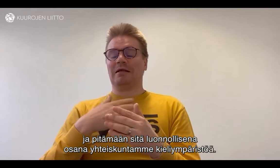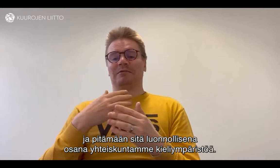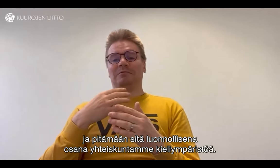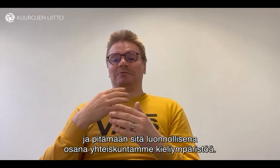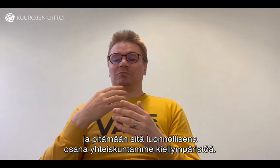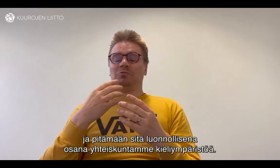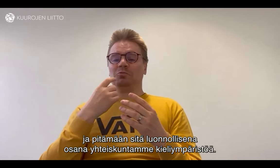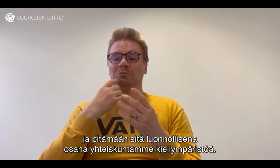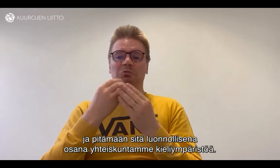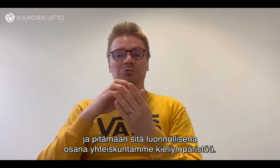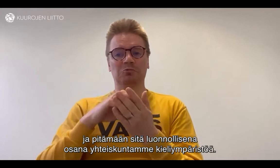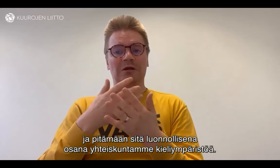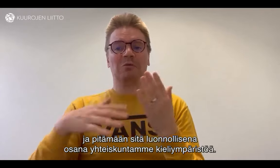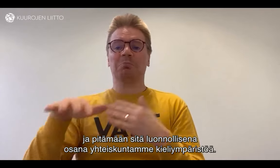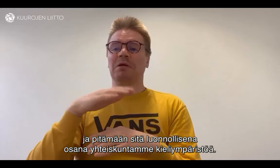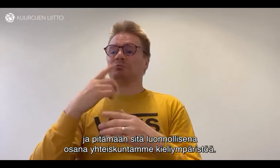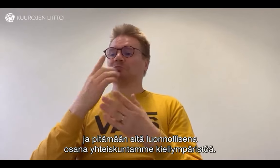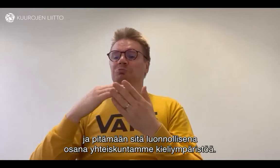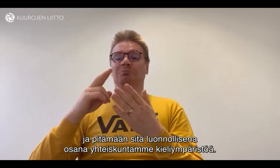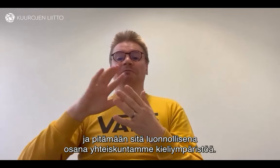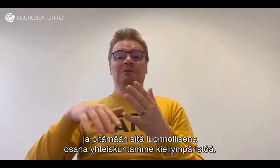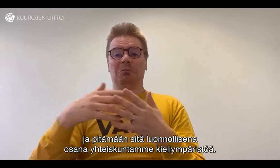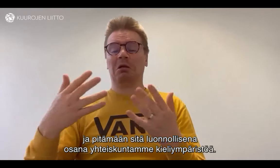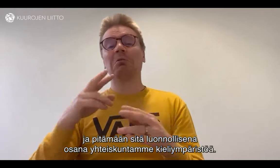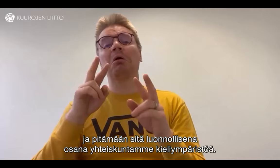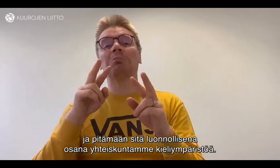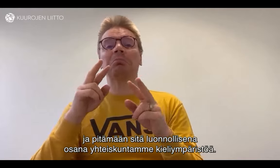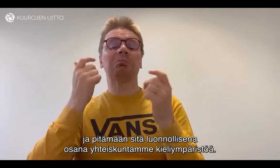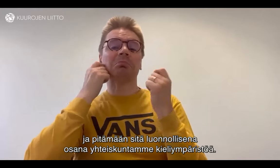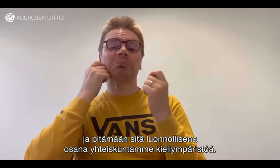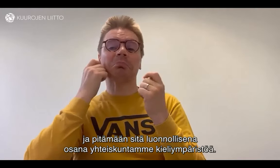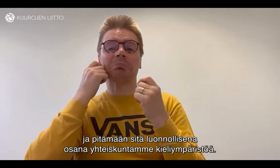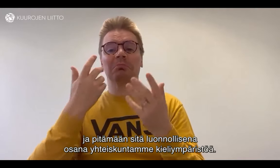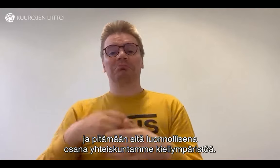ja pitämään sitä luonnollisena osana yhteiskuntamme kieliympäristöä.